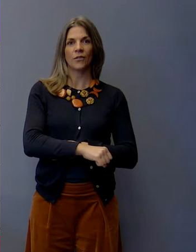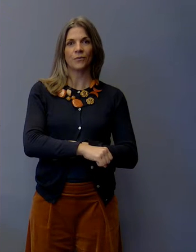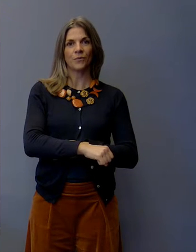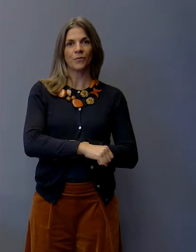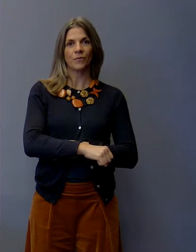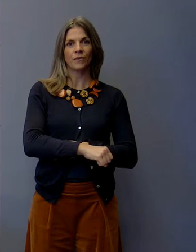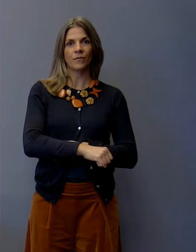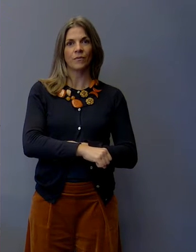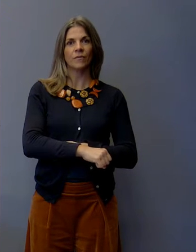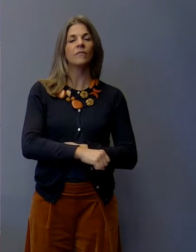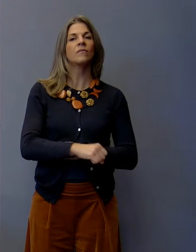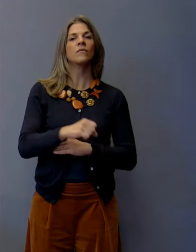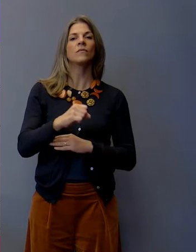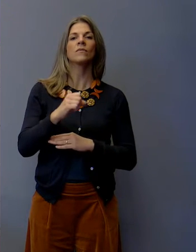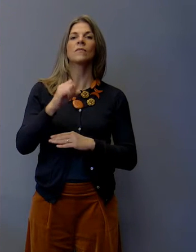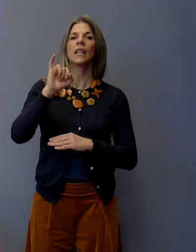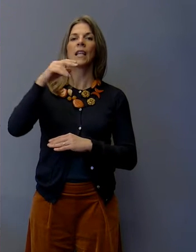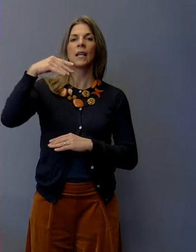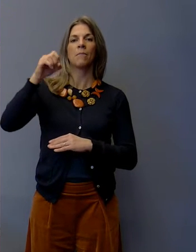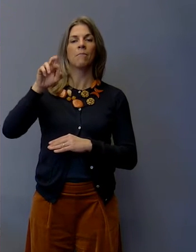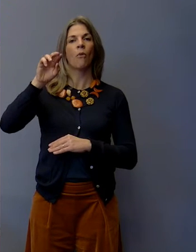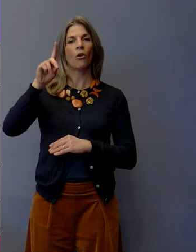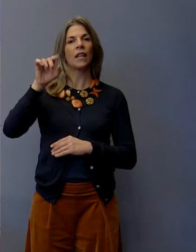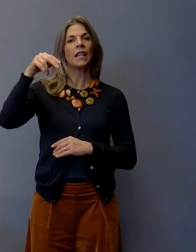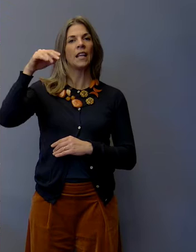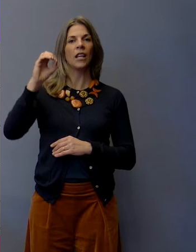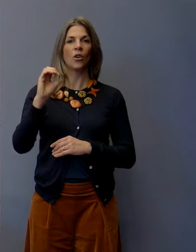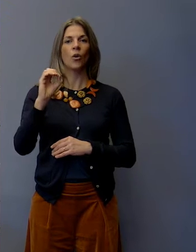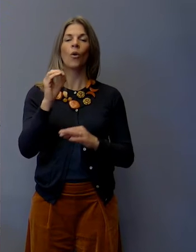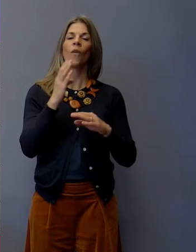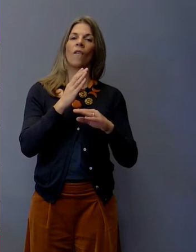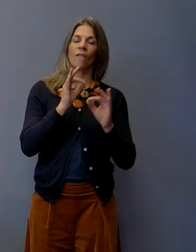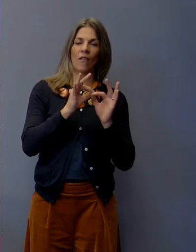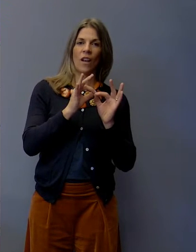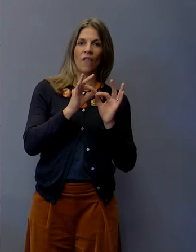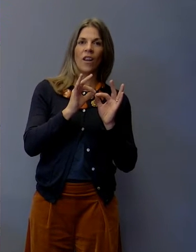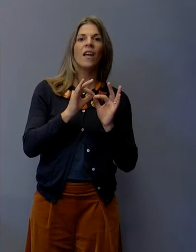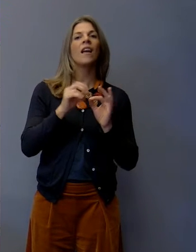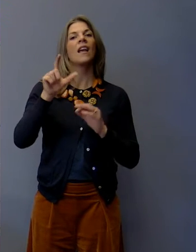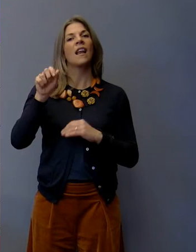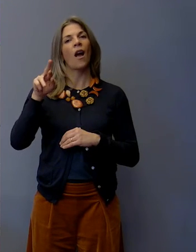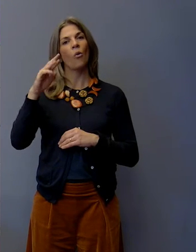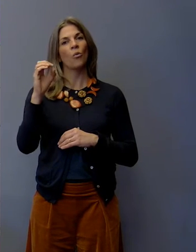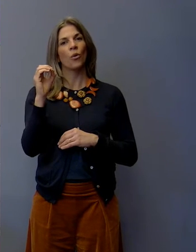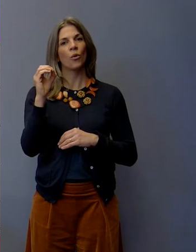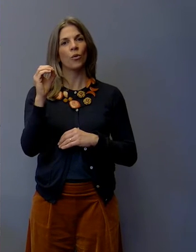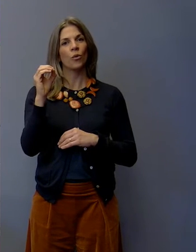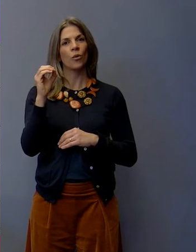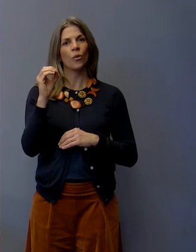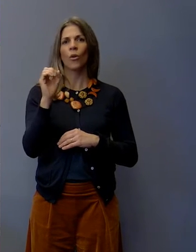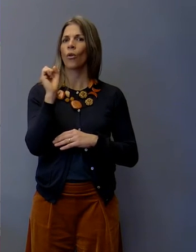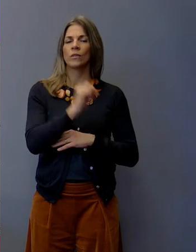consigliere immordino favorevole consigliera lauro con